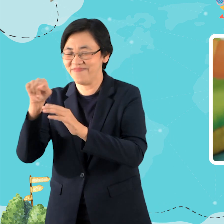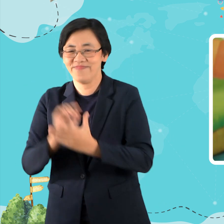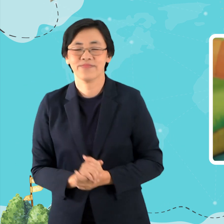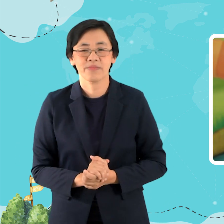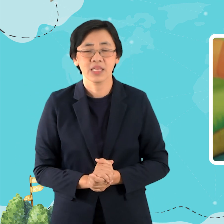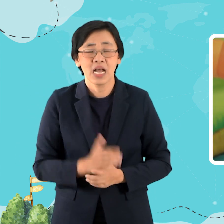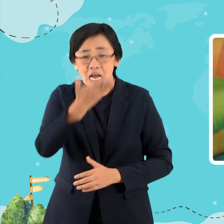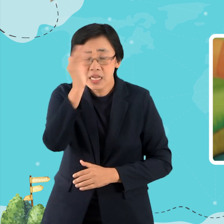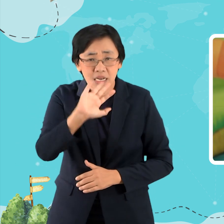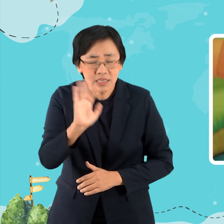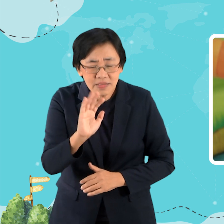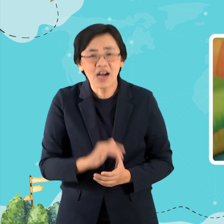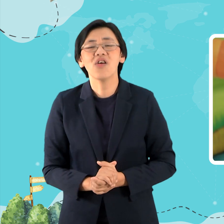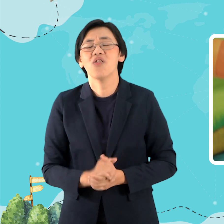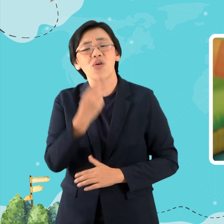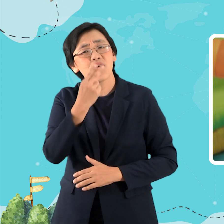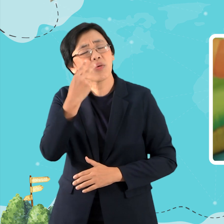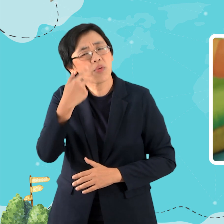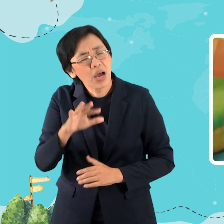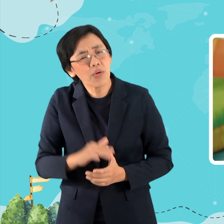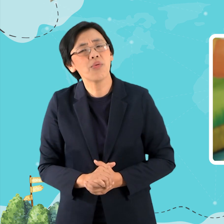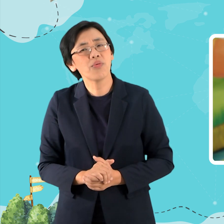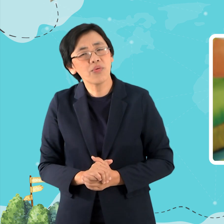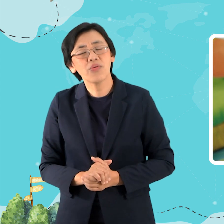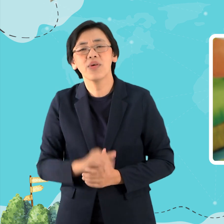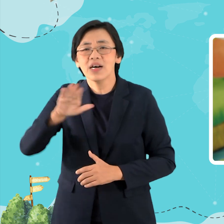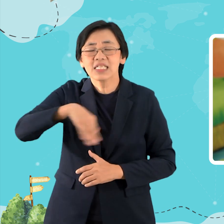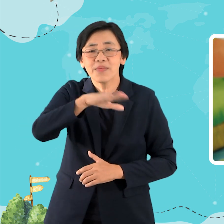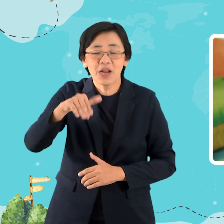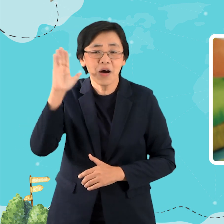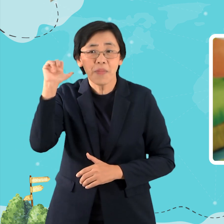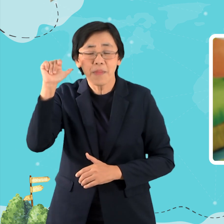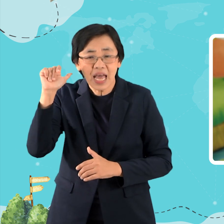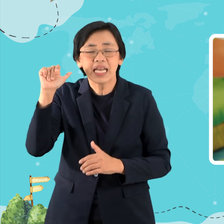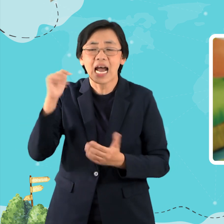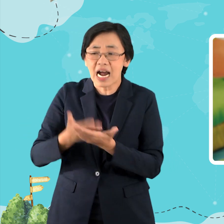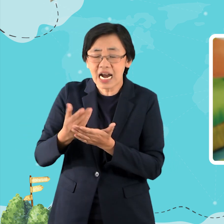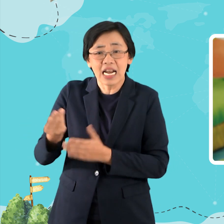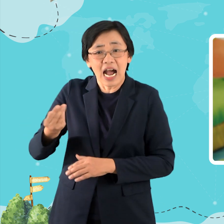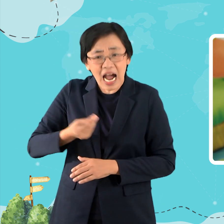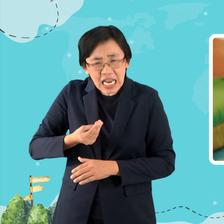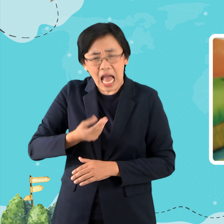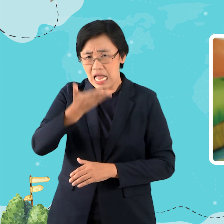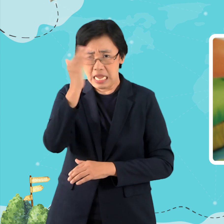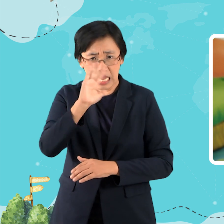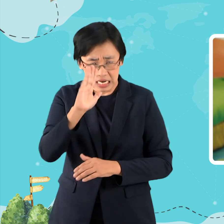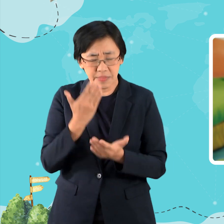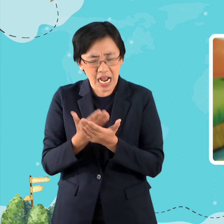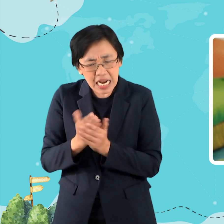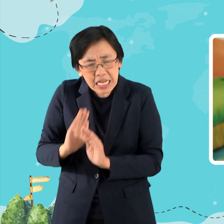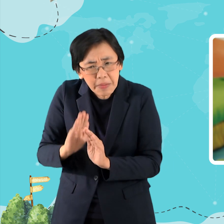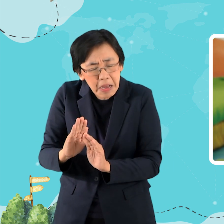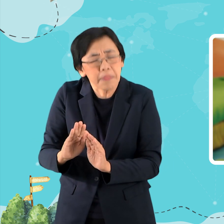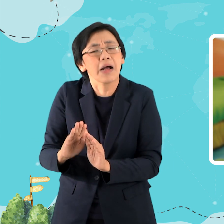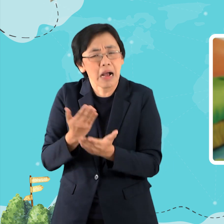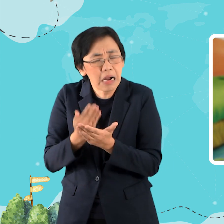ล้วเด็กๆอย่าลืมนะจ้าดูรายการของเราแล้วเนี่ยจ้าโอ้ยแล้วคุณพ่อคุณแม่ให้เงินแต่โรงเรียนอย่าลืมประหยัดกันด้วยนะจ้า